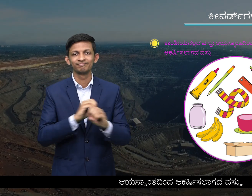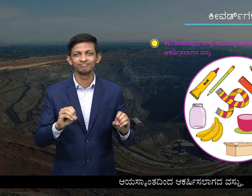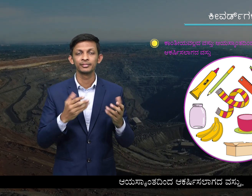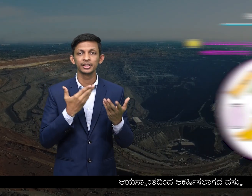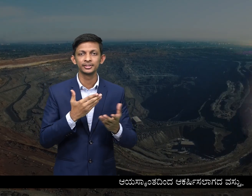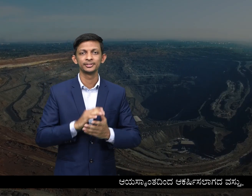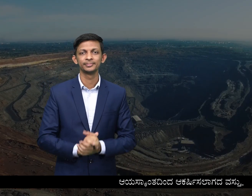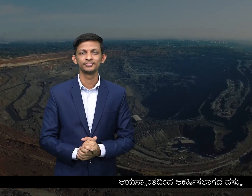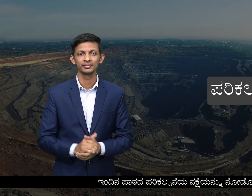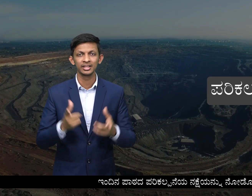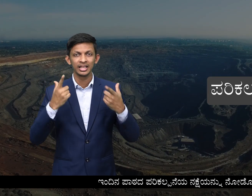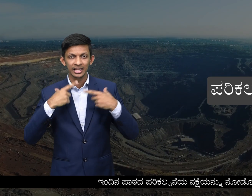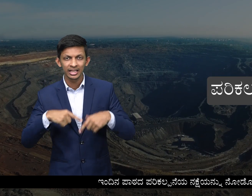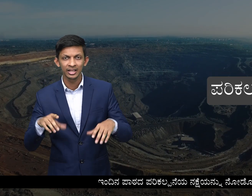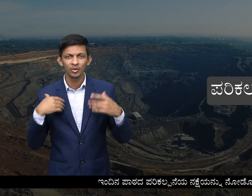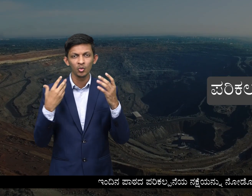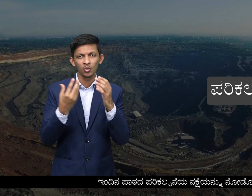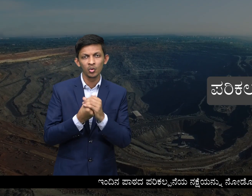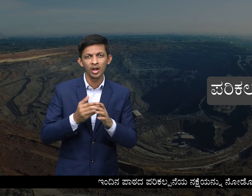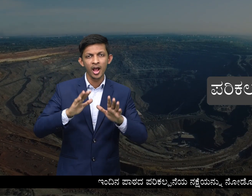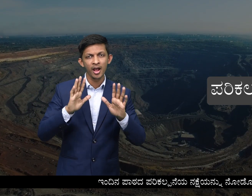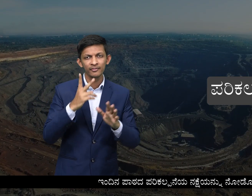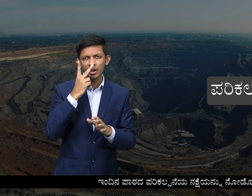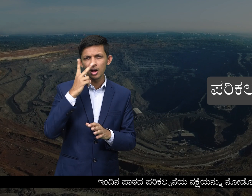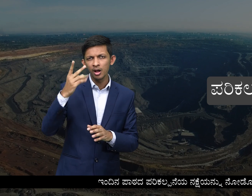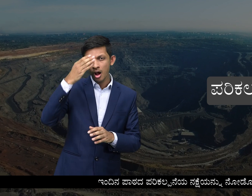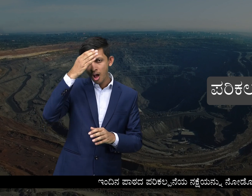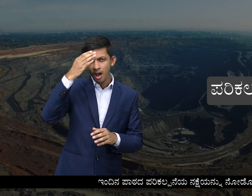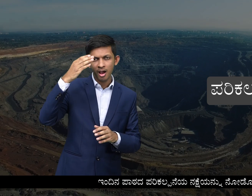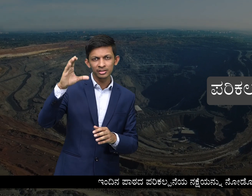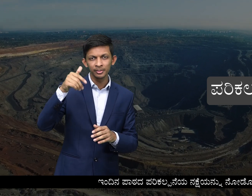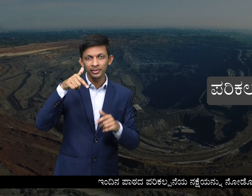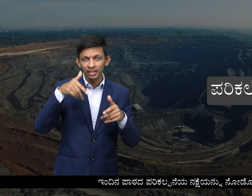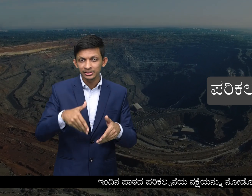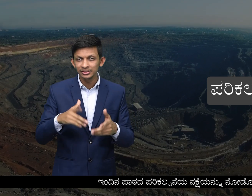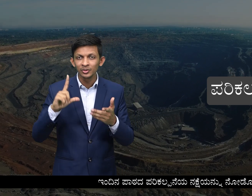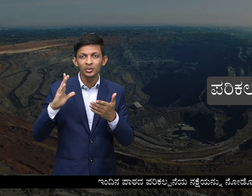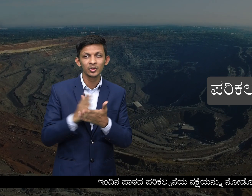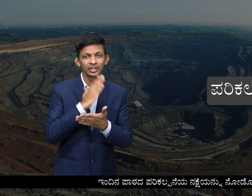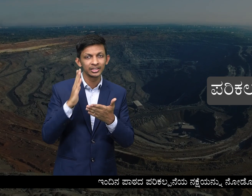ಇಂದಿನ ಪಾಠದ ಪರಿಕಲ್ಪನೆಯ ನಕ್ಷೆಯನ್ನ ನೋಡೋಣ.